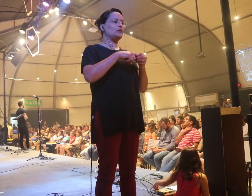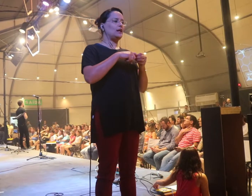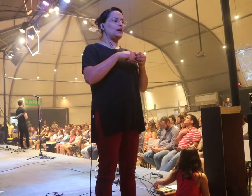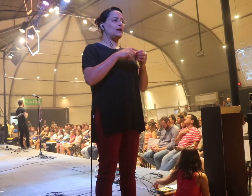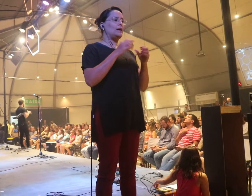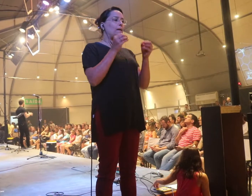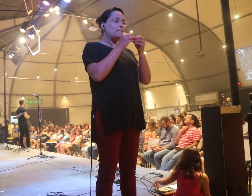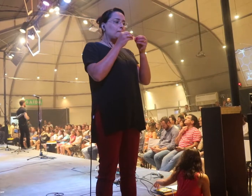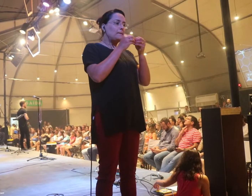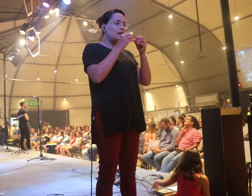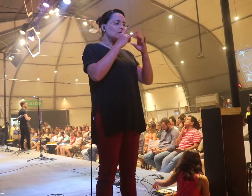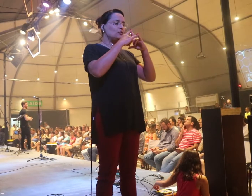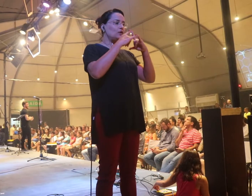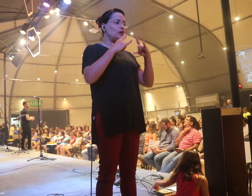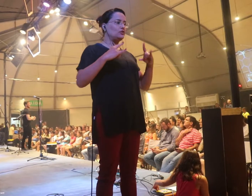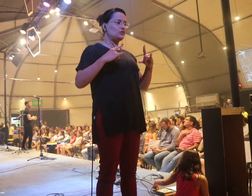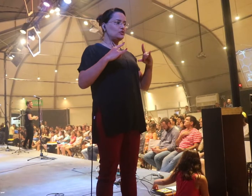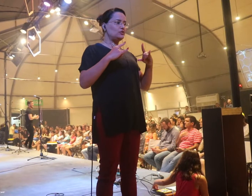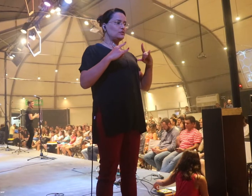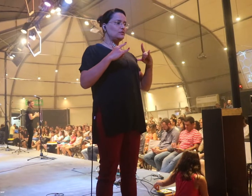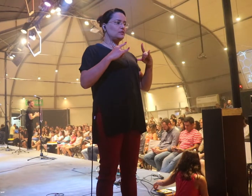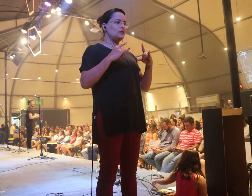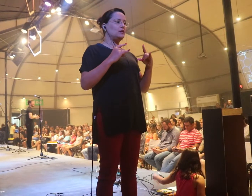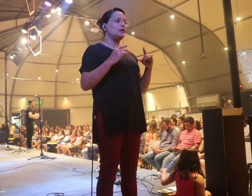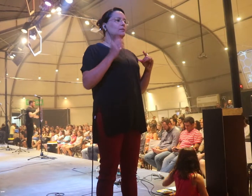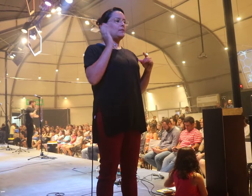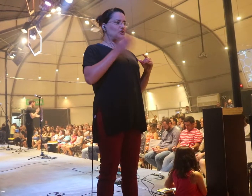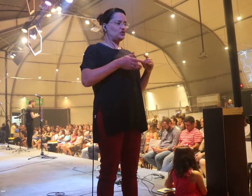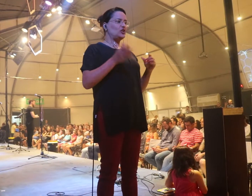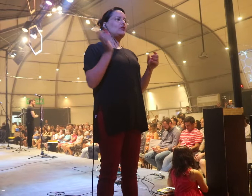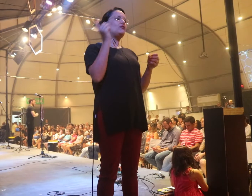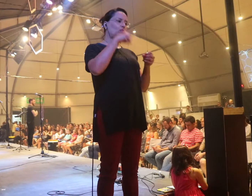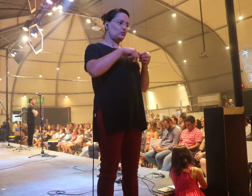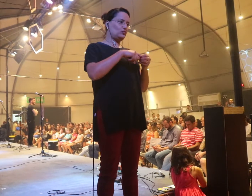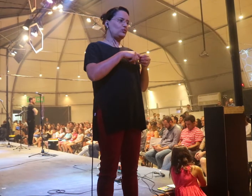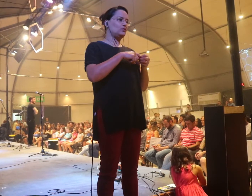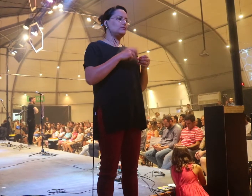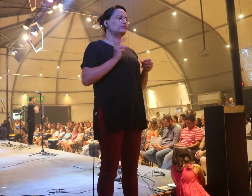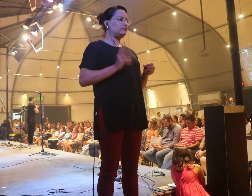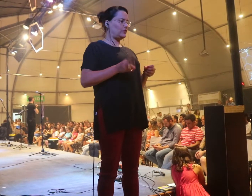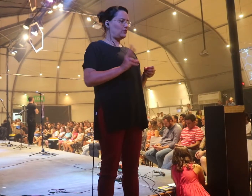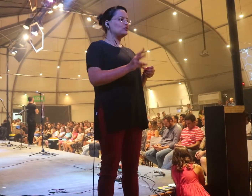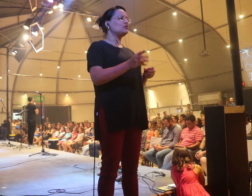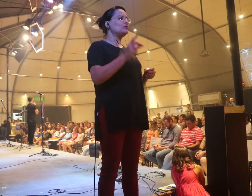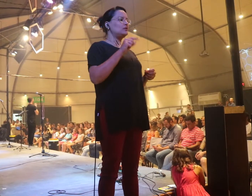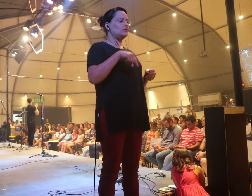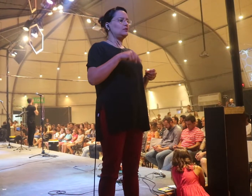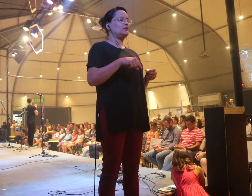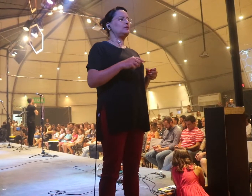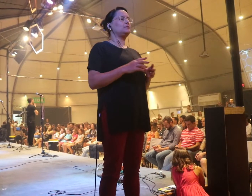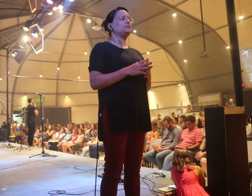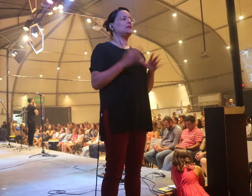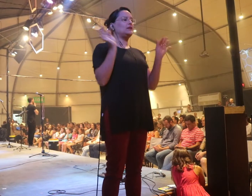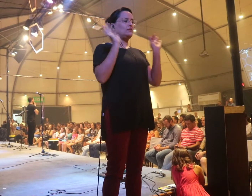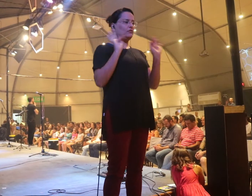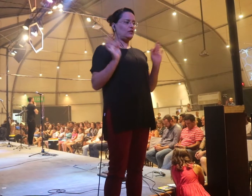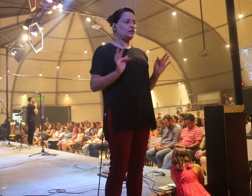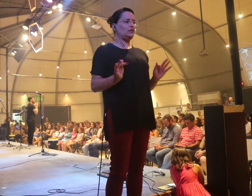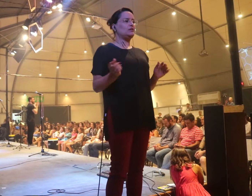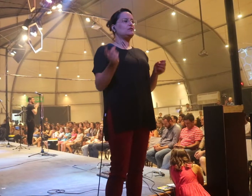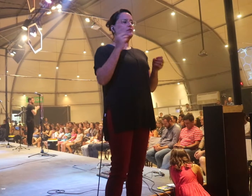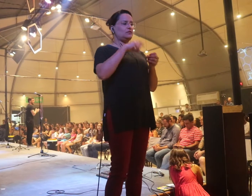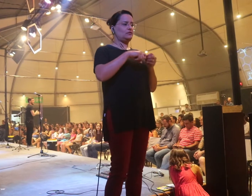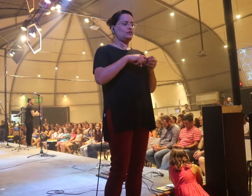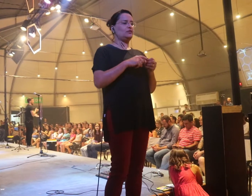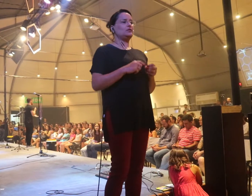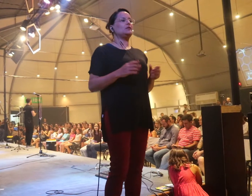gente voltasse antes, graças a Deus a gente voltou antes, está aqui já junto, em família, e a gente está muito feliz de estar de volta. E, enfim,